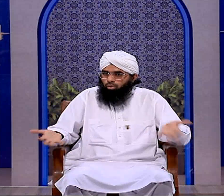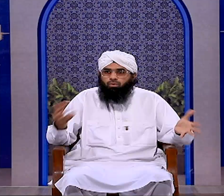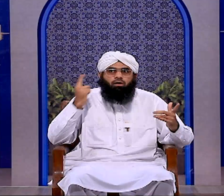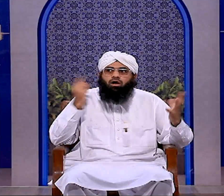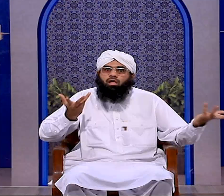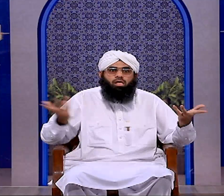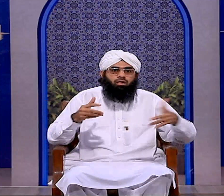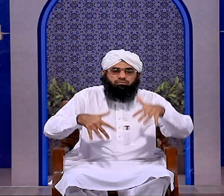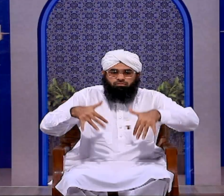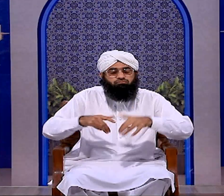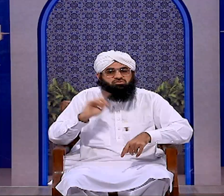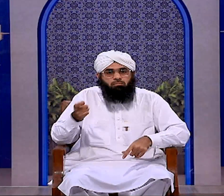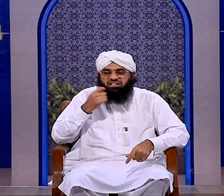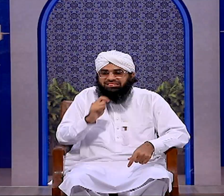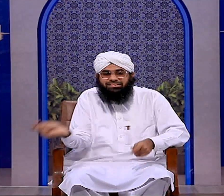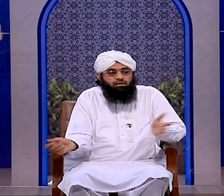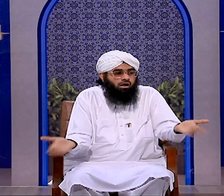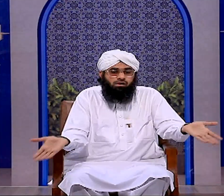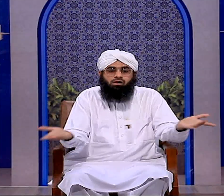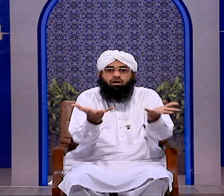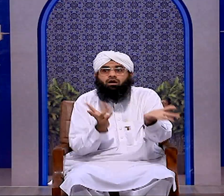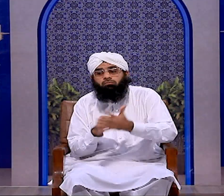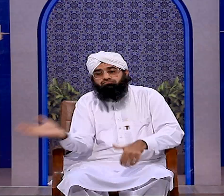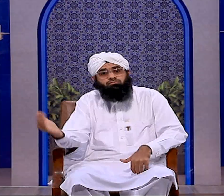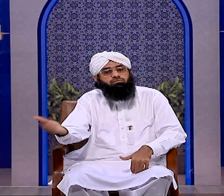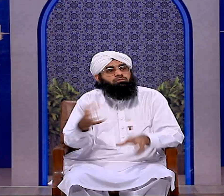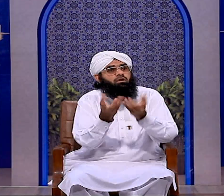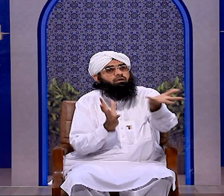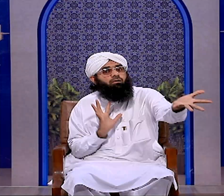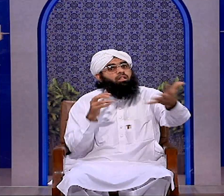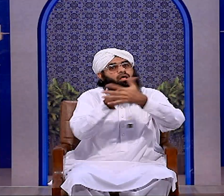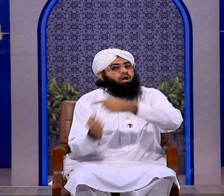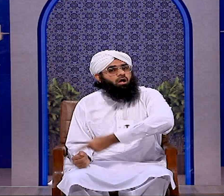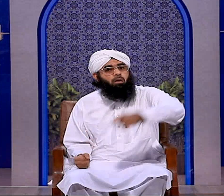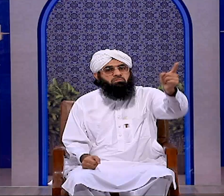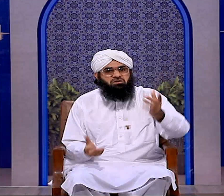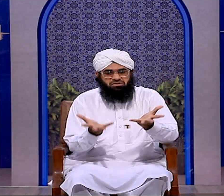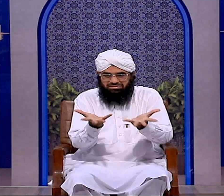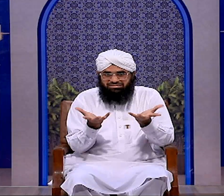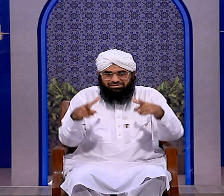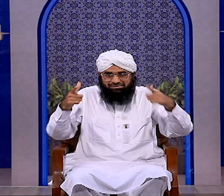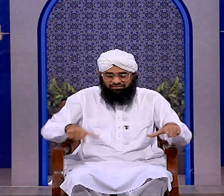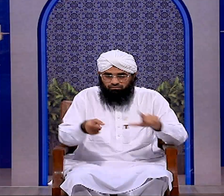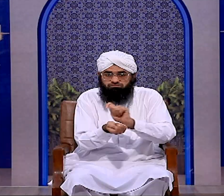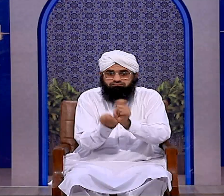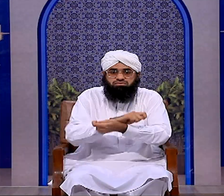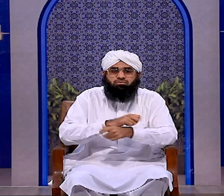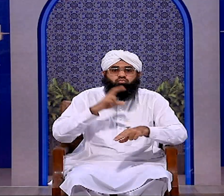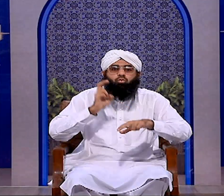سن کر سب مردے قبروں سے اٹھ کھڑے ہوں گے، سب کو ہانک کر میدان محشر میں جمع کر دیا جائے گا۔